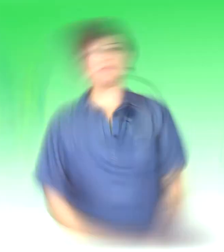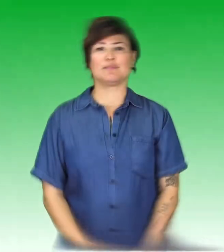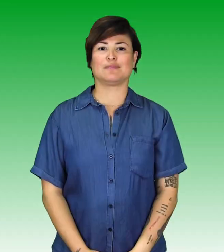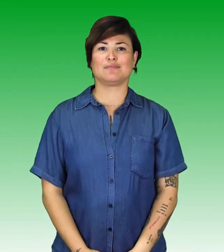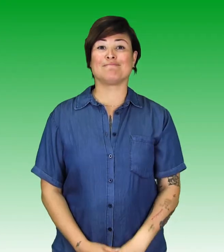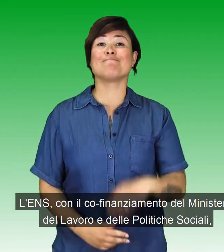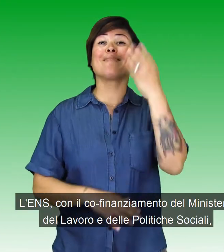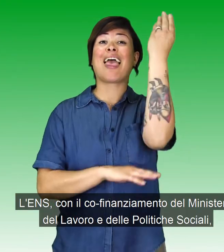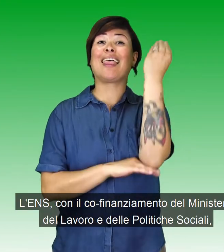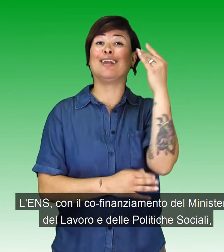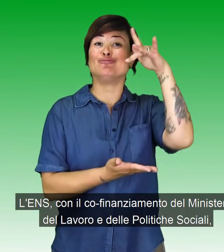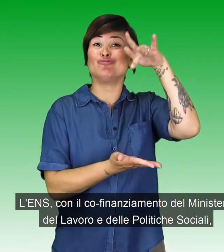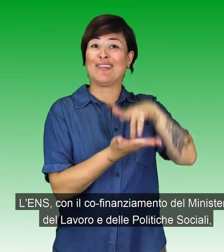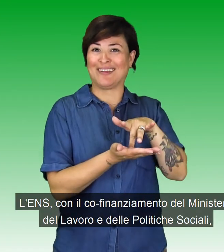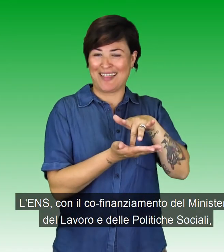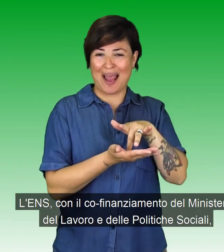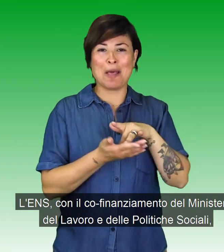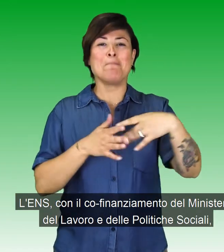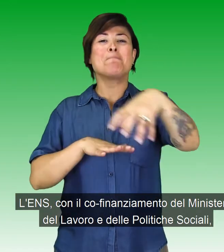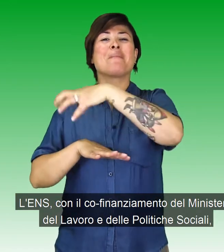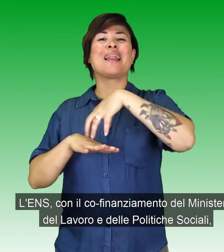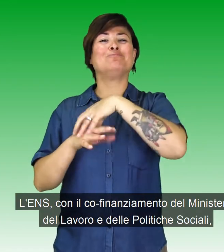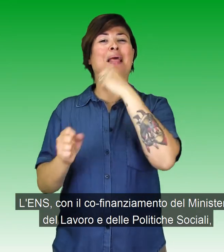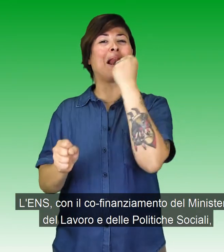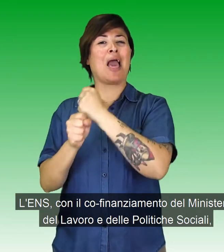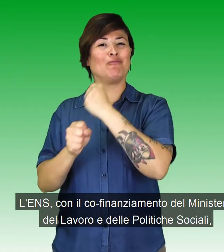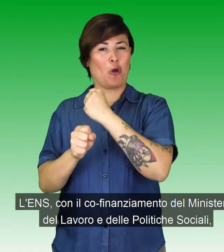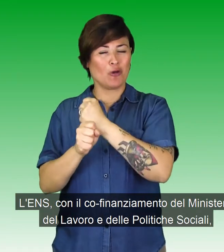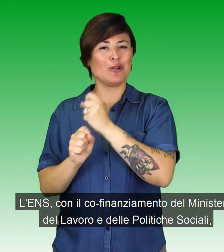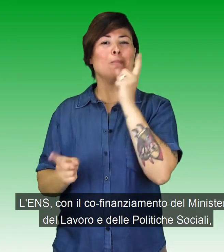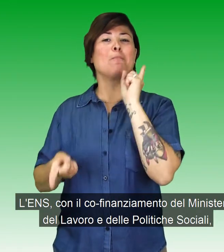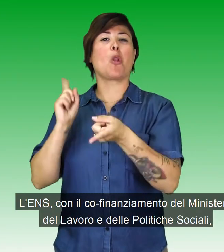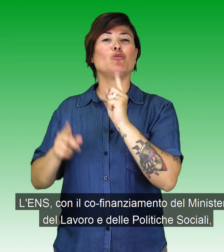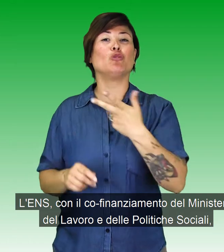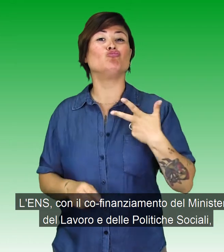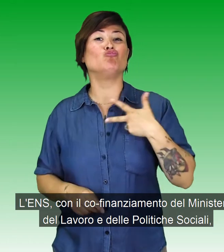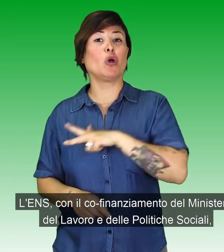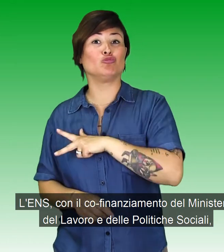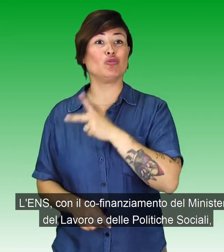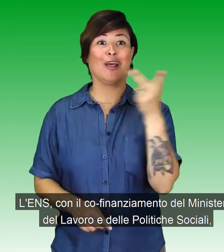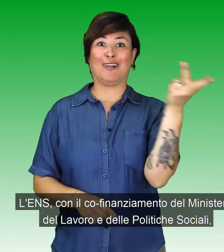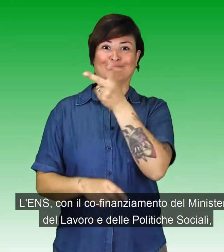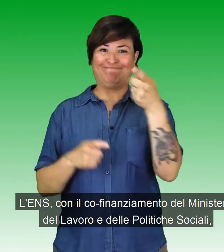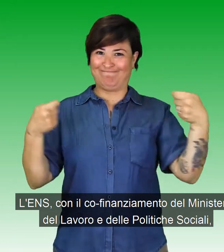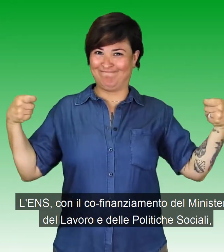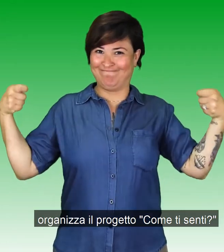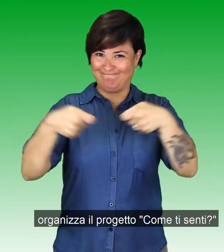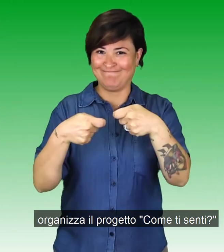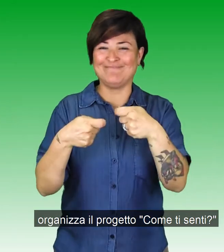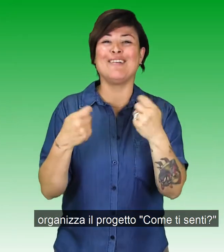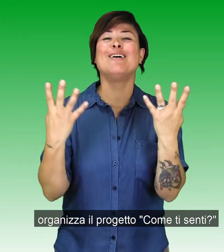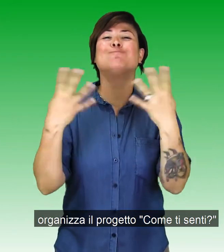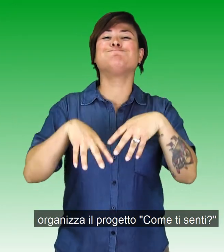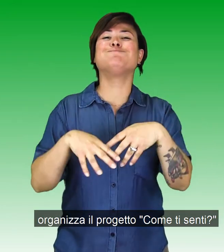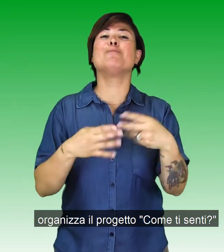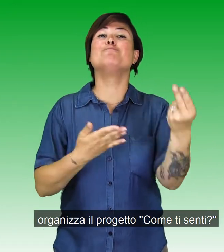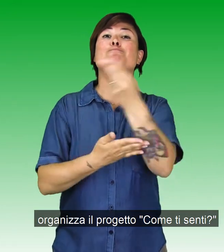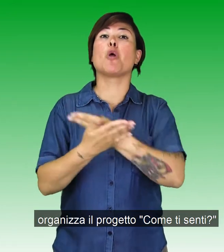L'ENS, con il cofinanziamento del Ministero del Lavoro e delle Politiche Sociali, organizza il progetto